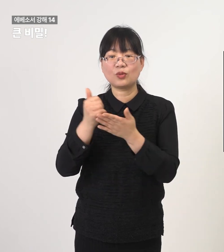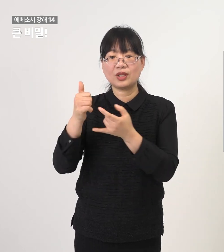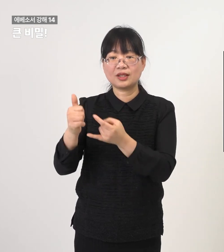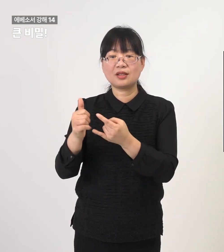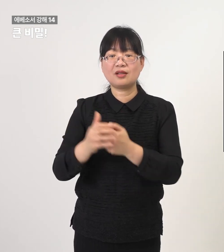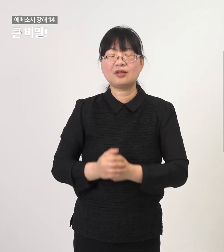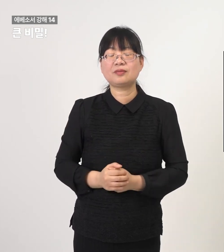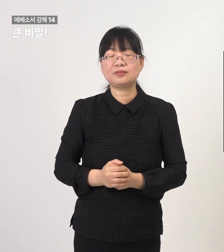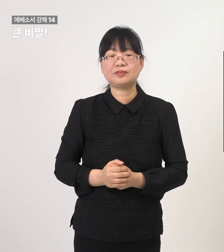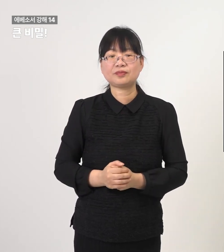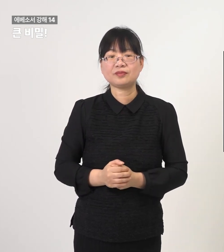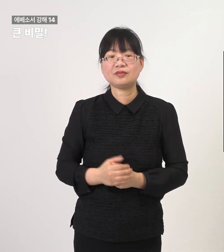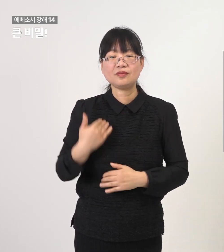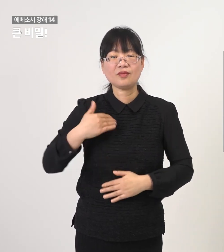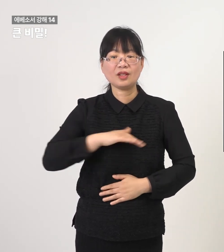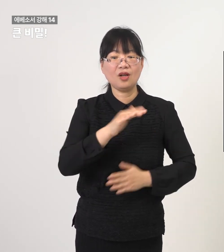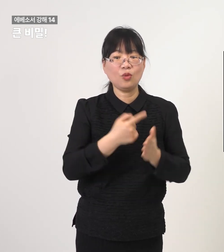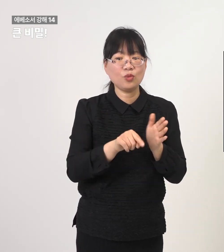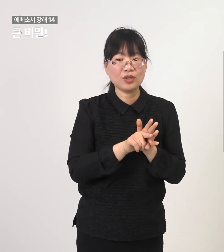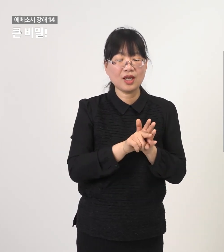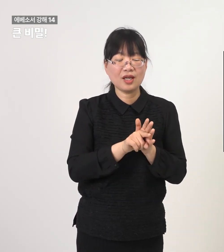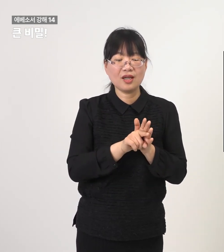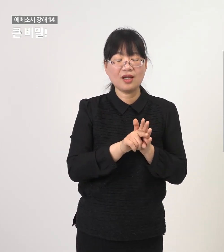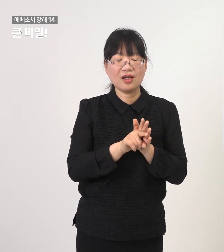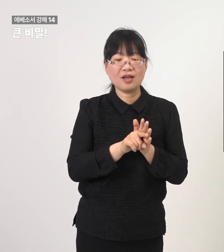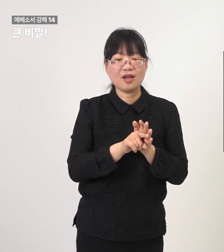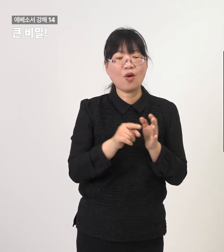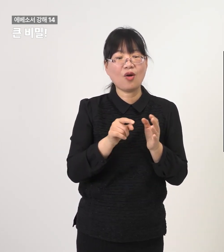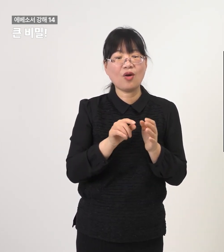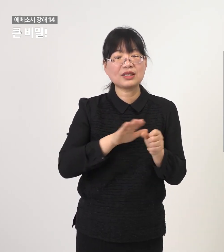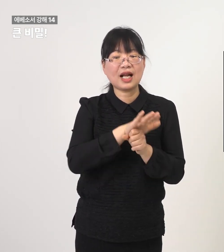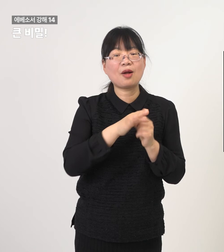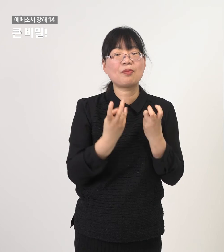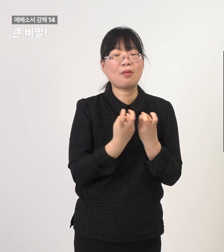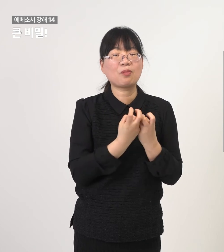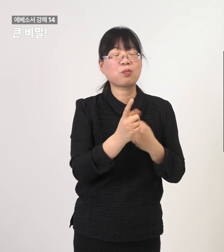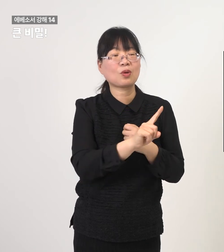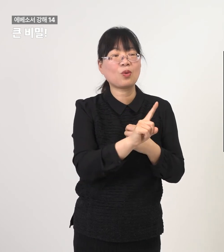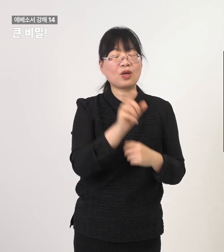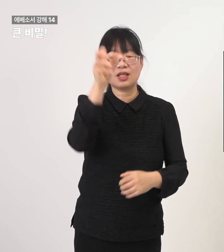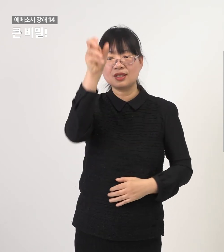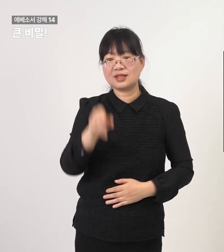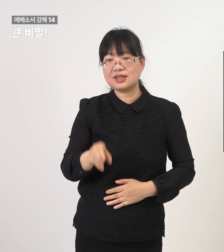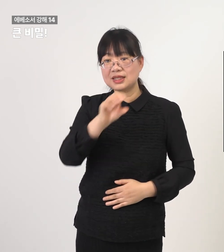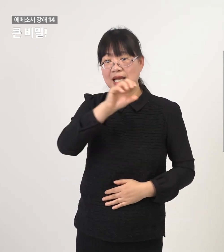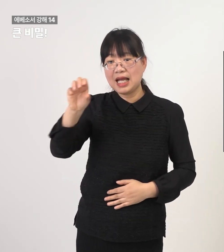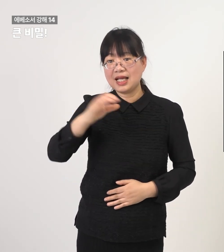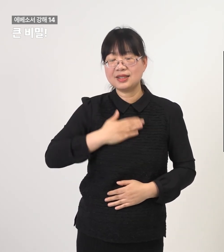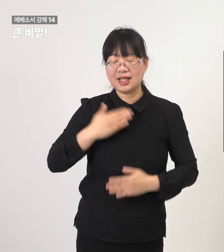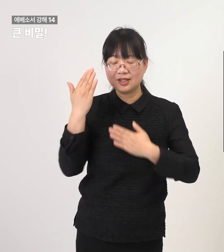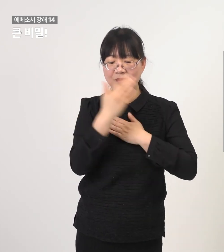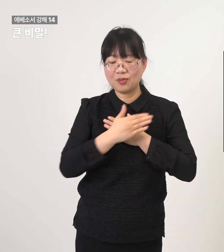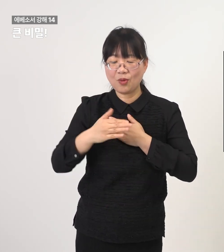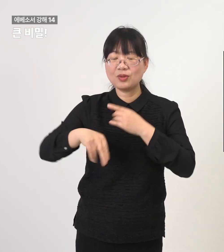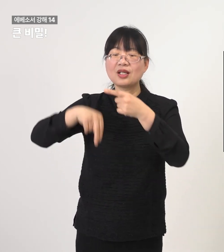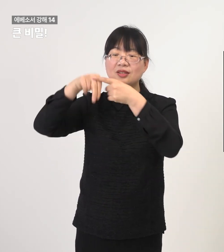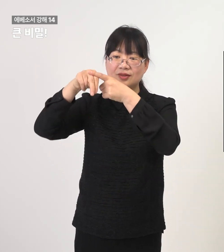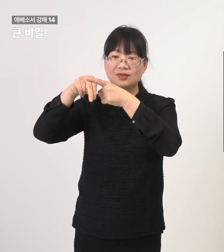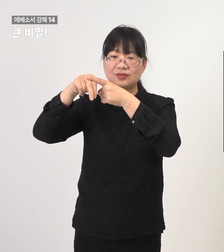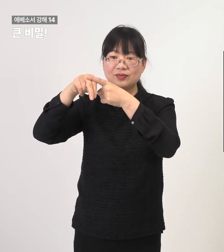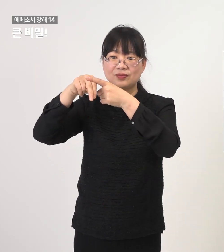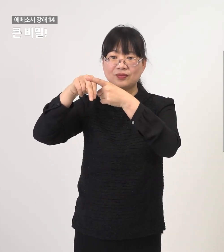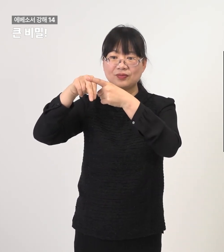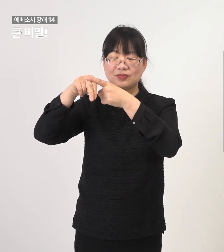그리스도께서 우리를 위해 어떻게 사랑하셨나요? 십자가에 자기 몸을